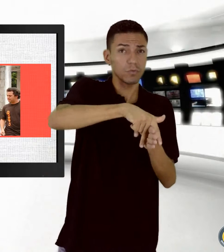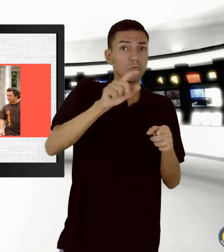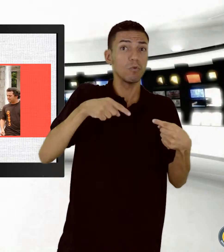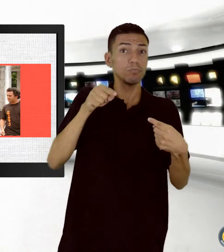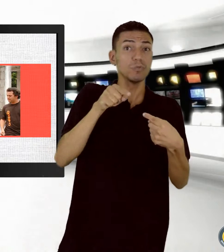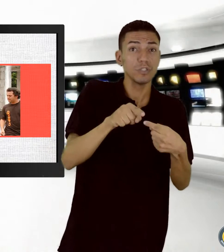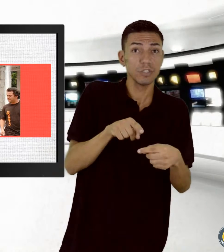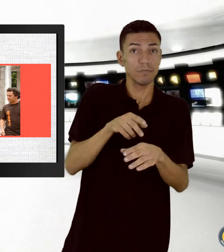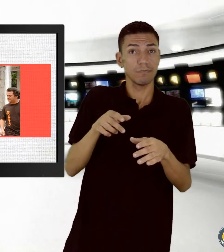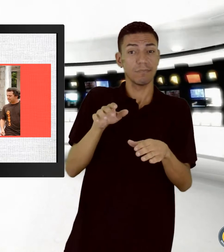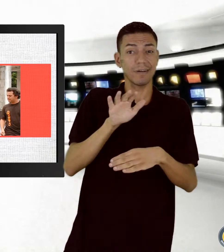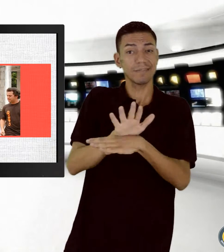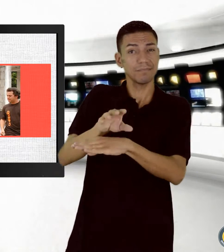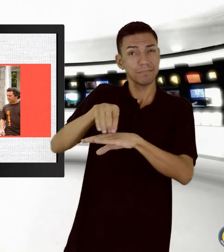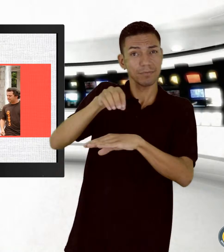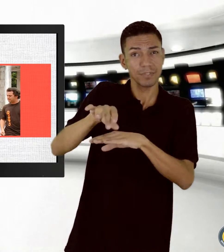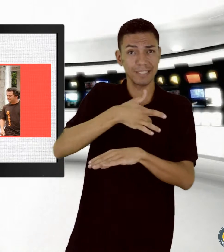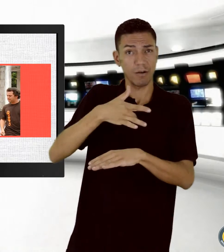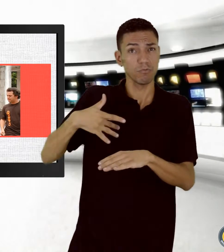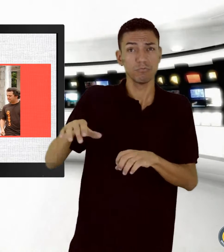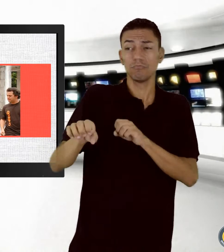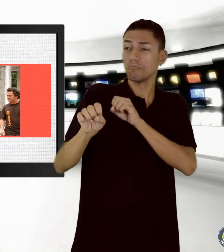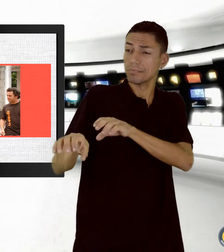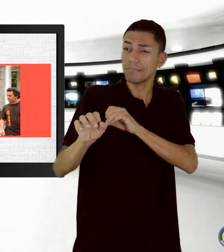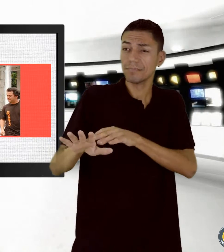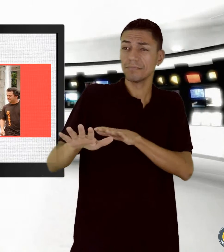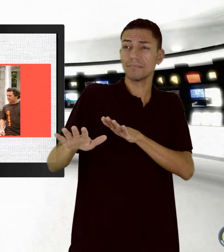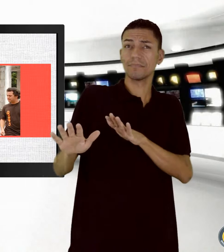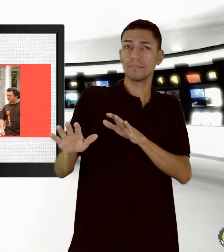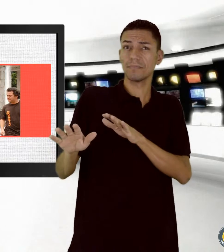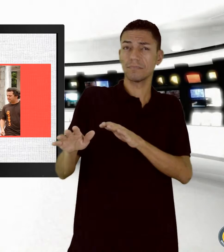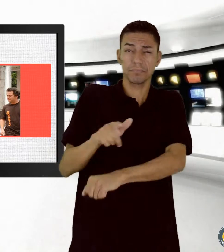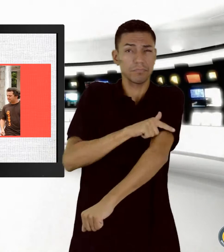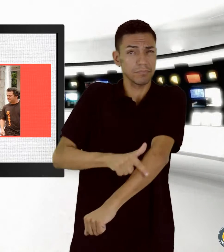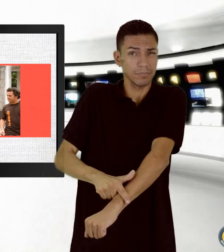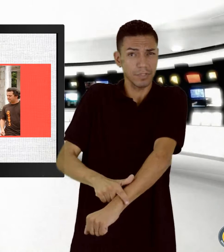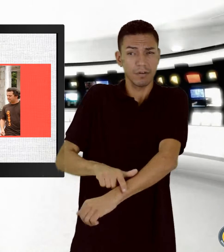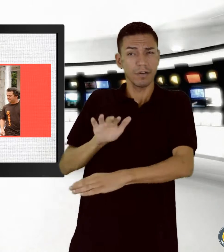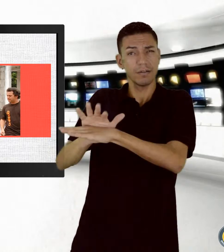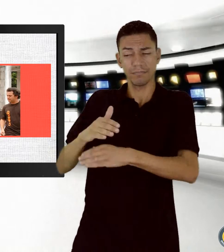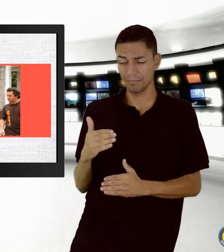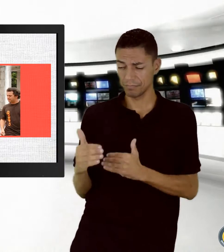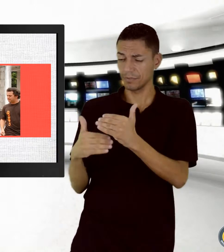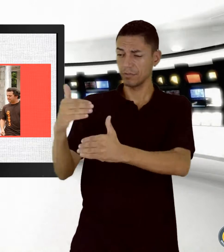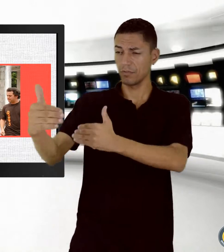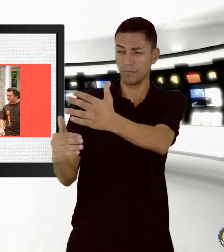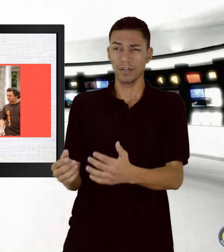saúde, educação e equitação, buscando desenvolvimento biopsicossocial de pessoas com deficiência ou